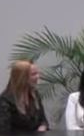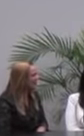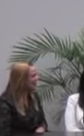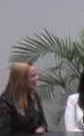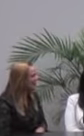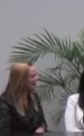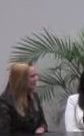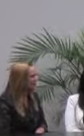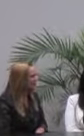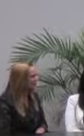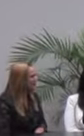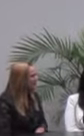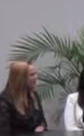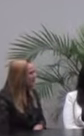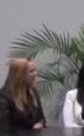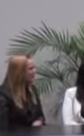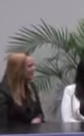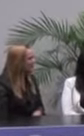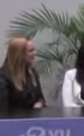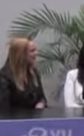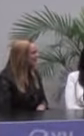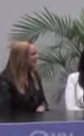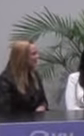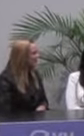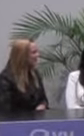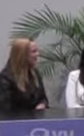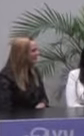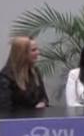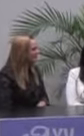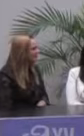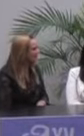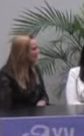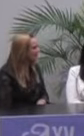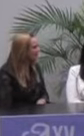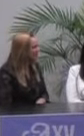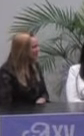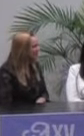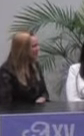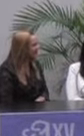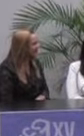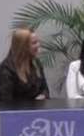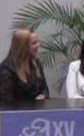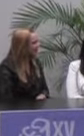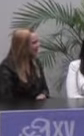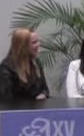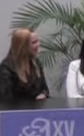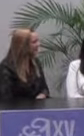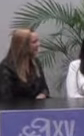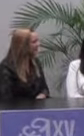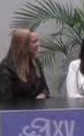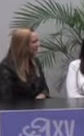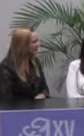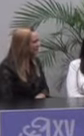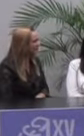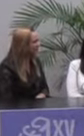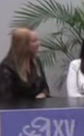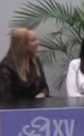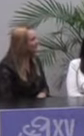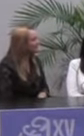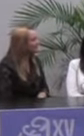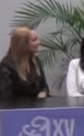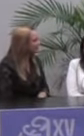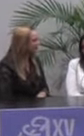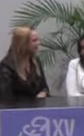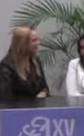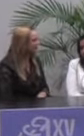E nos sentimos honrados, Élica, de poder participar como sobreviventes aí, né, Jorge Mello? E